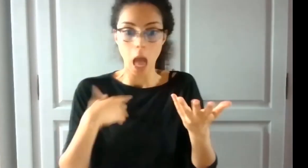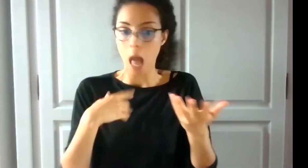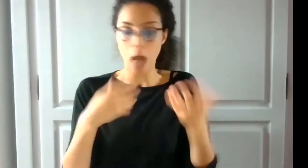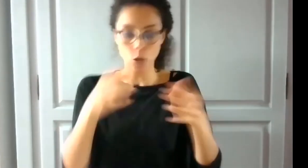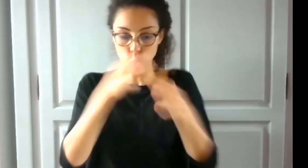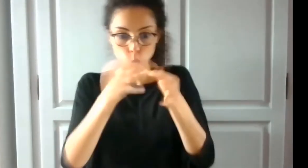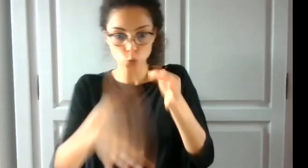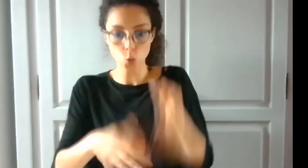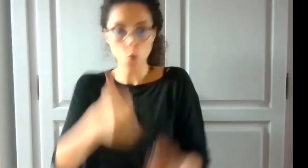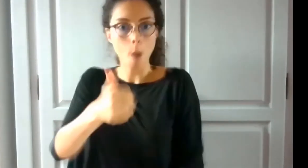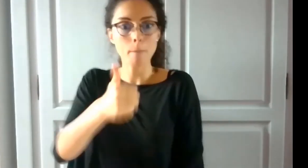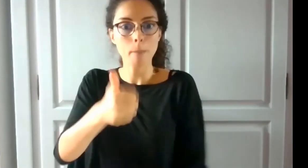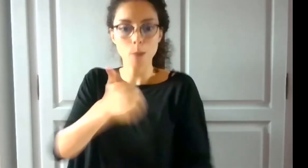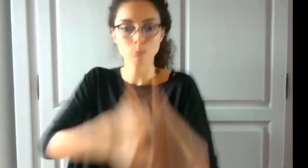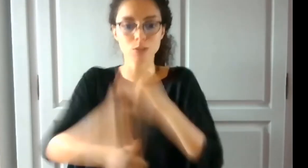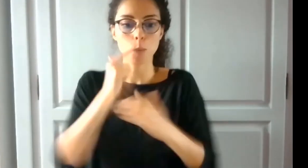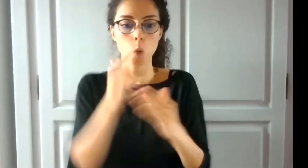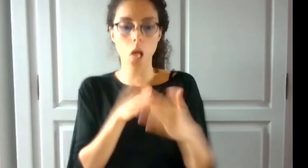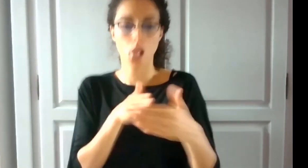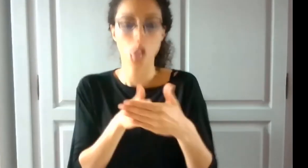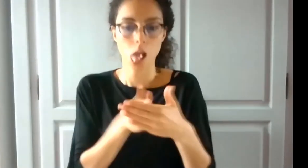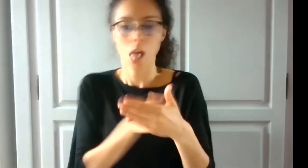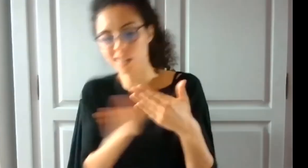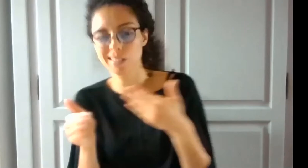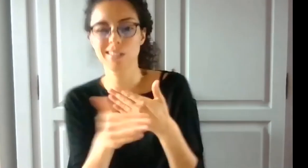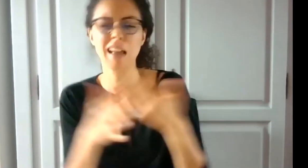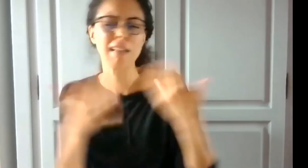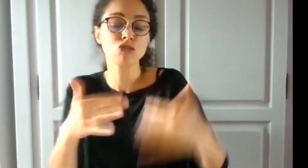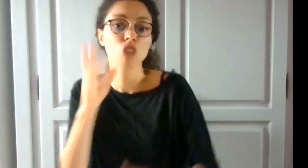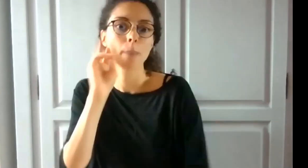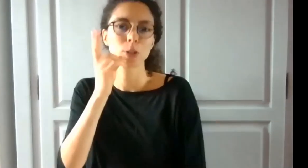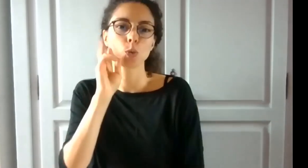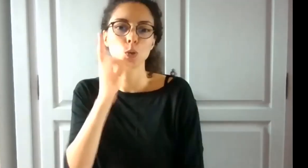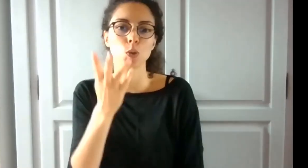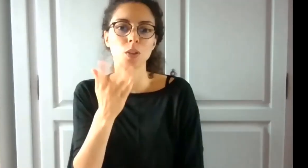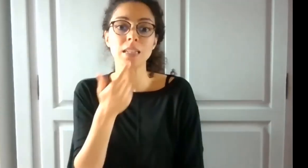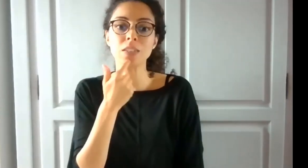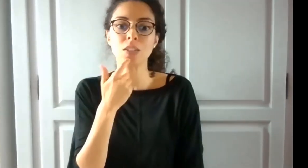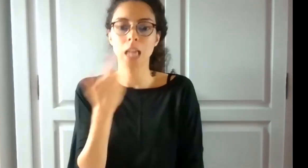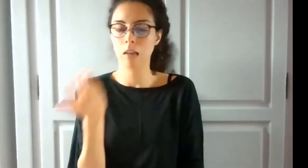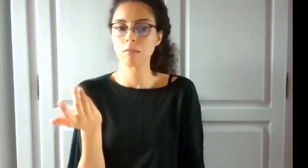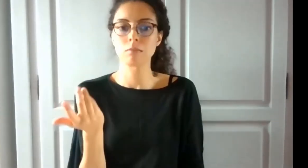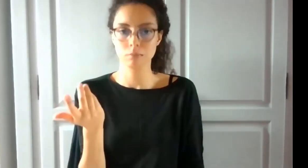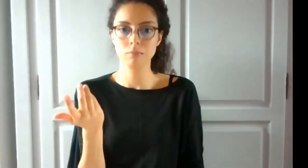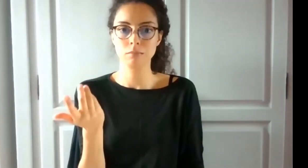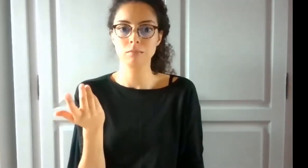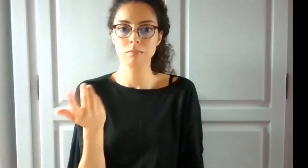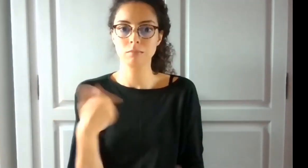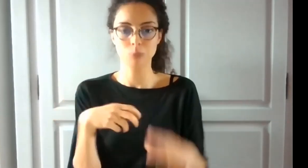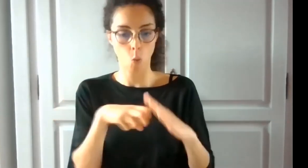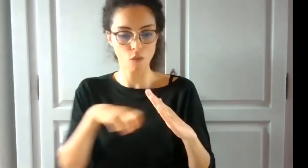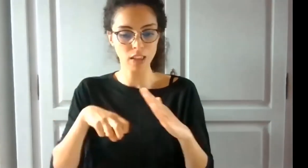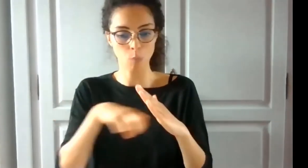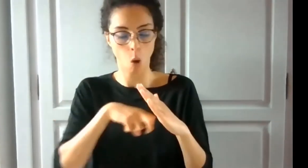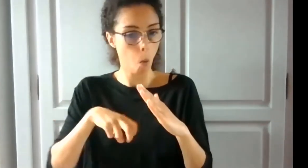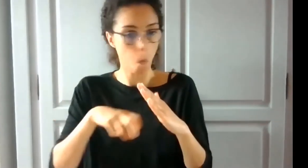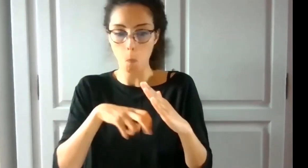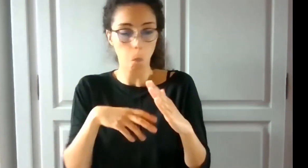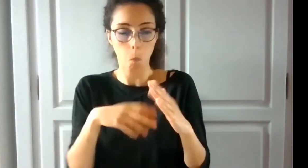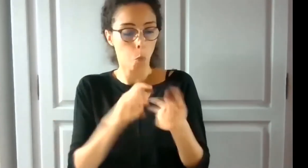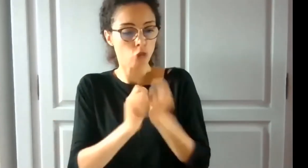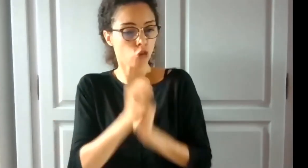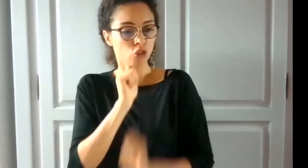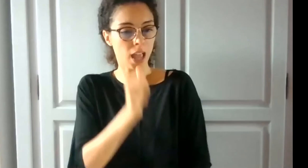pour contourner les situations de handicap. Et même parfois, on entend certaines personnes qui ont